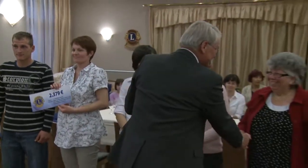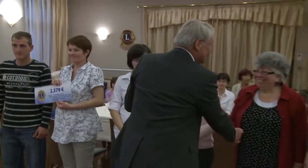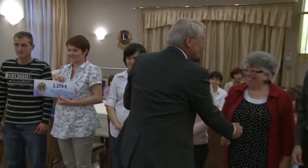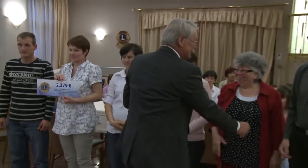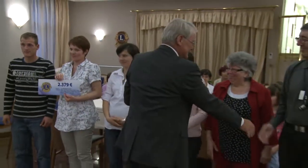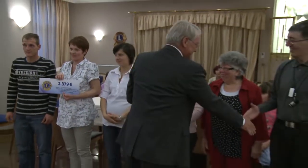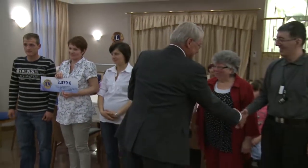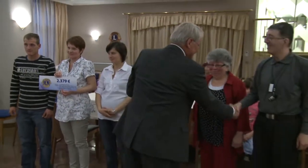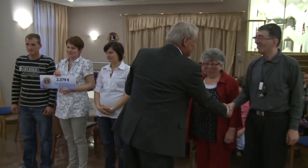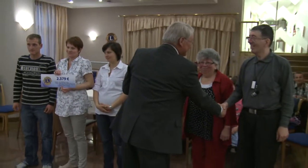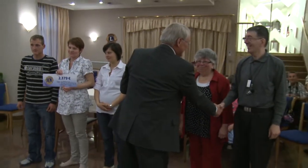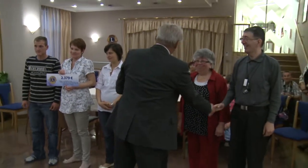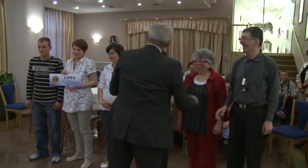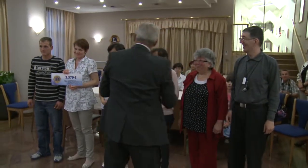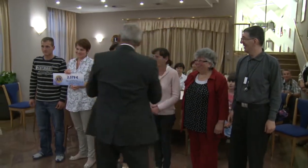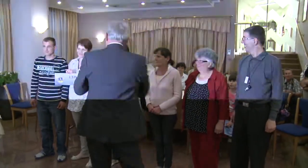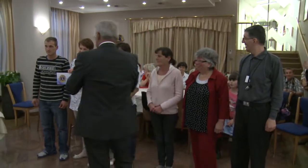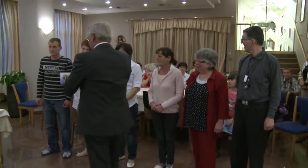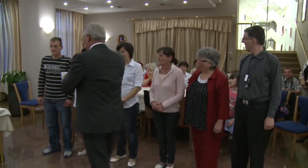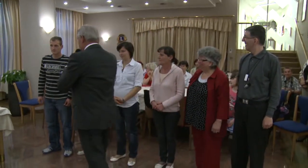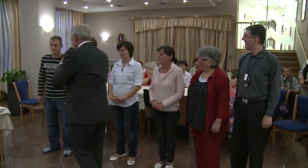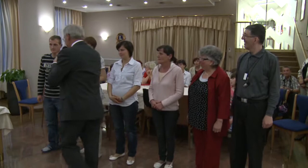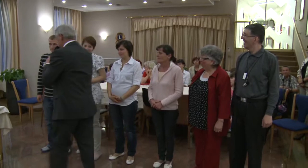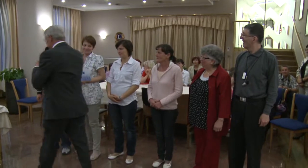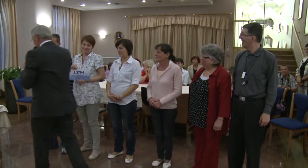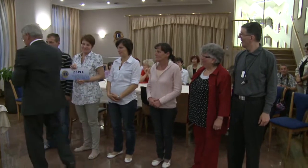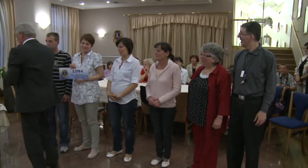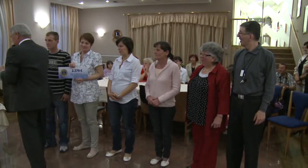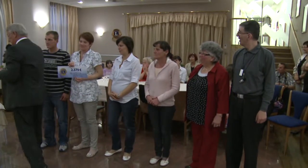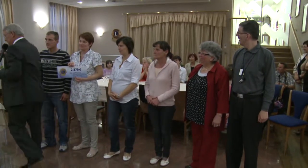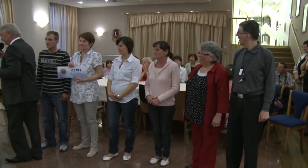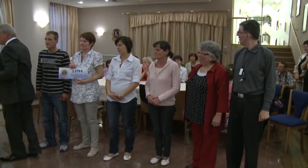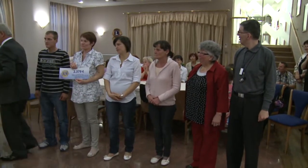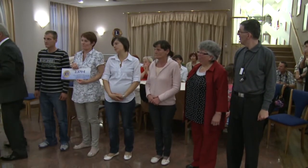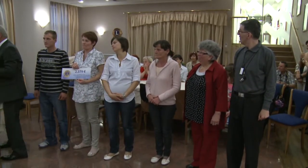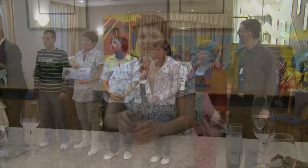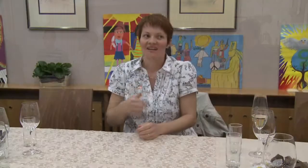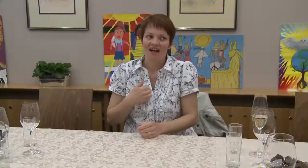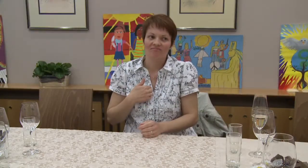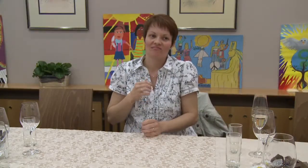Skratka, to je zdaj naša donacija.